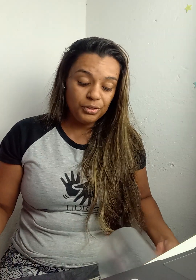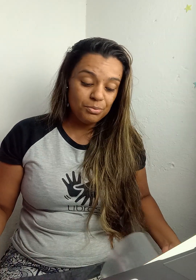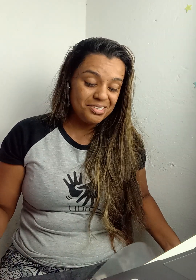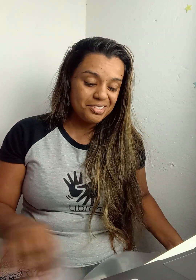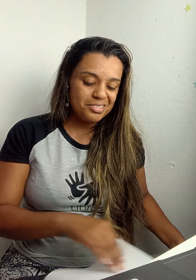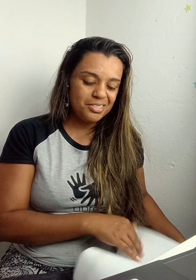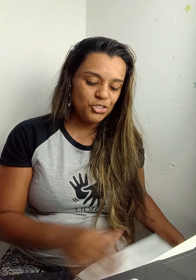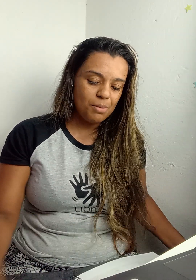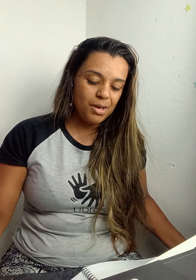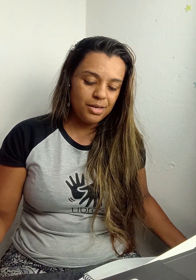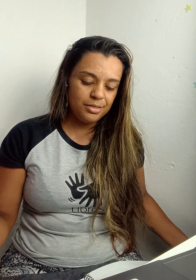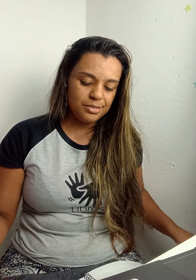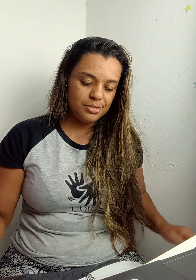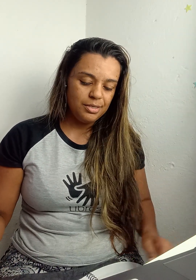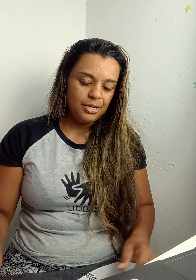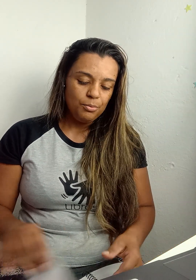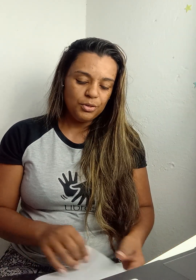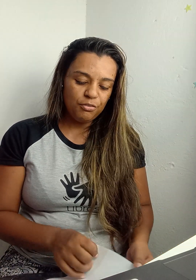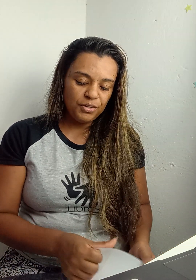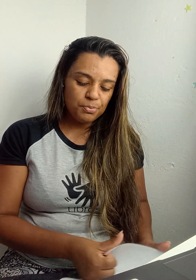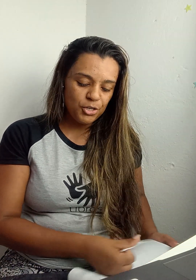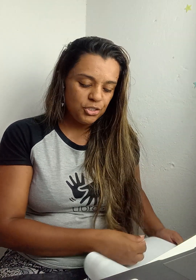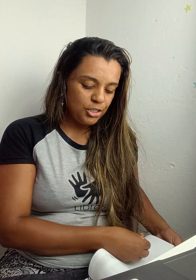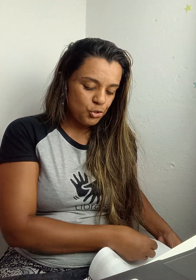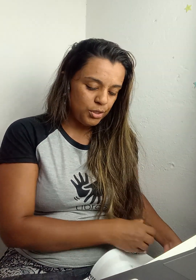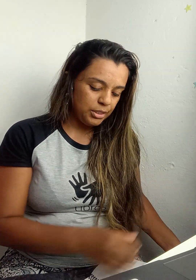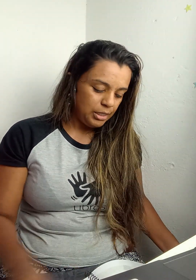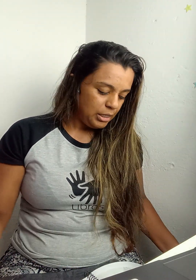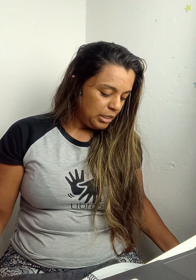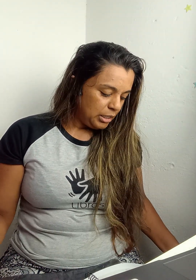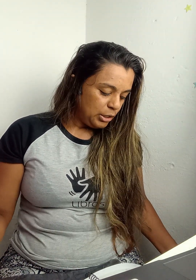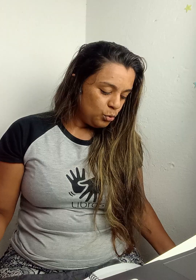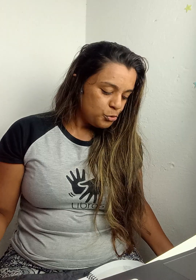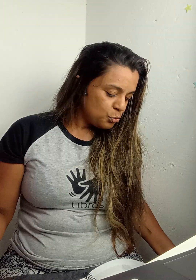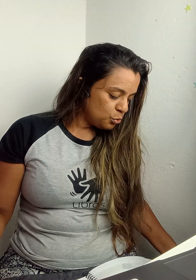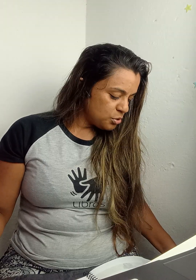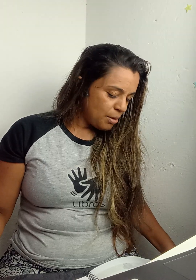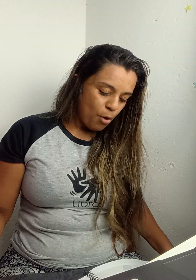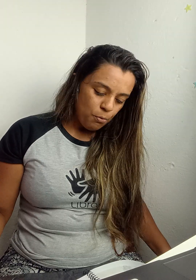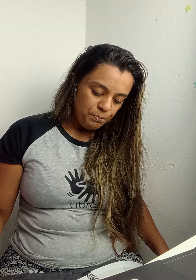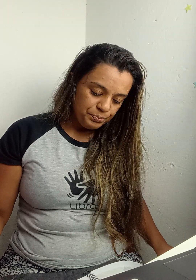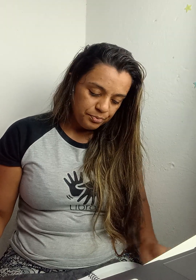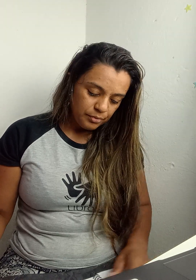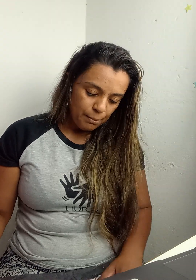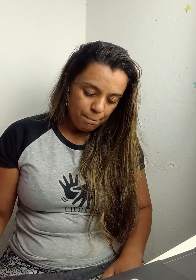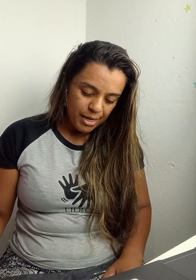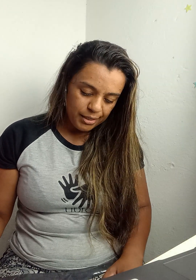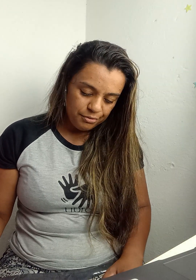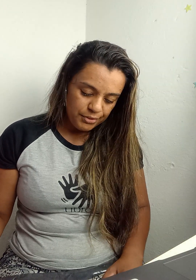podemos esquecer jamais, porque faz parte da história dos surdos, tá bom?